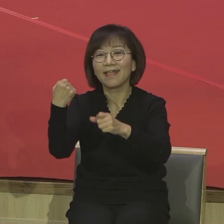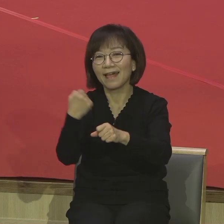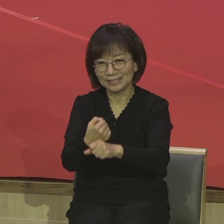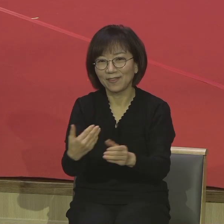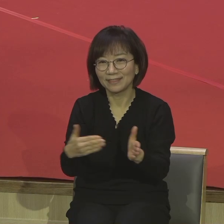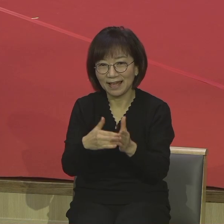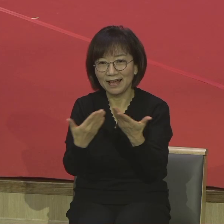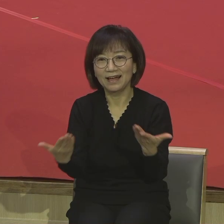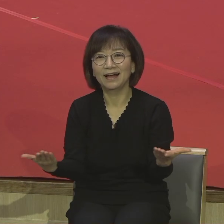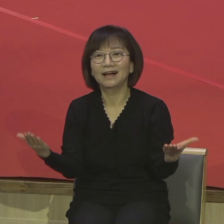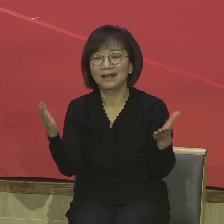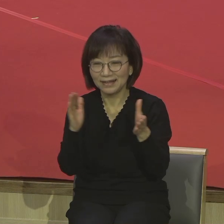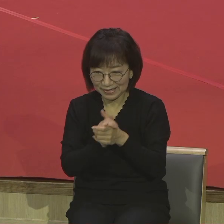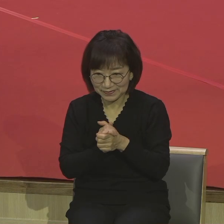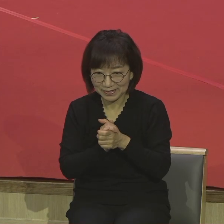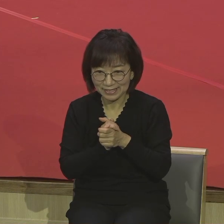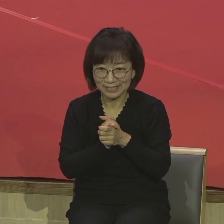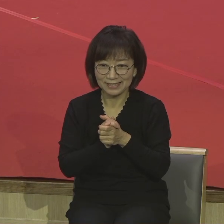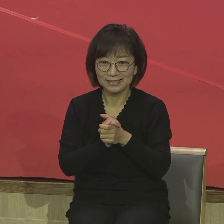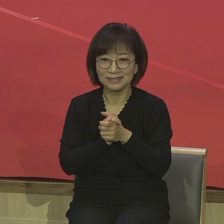아멘.